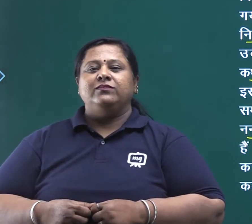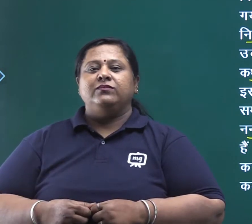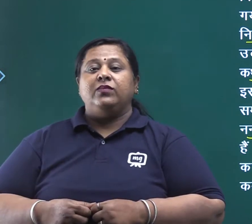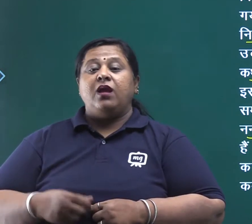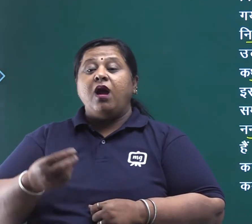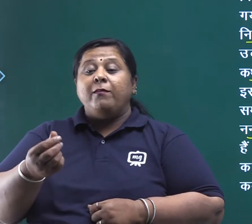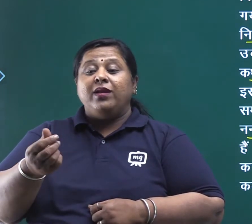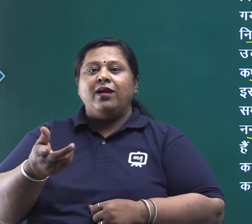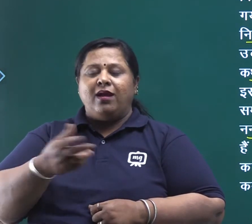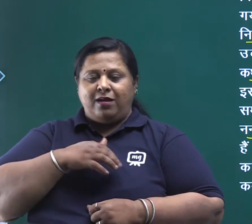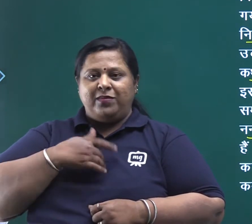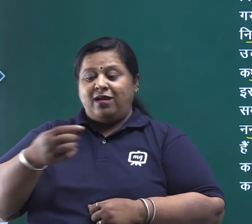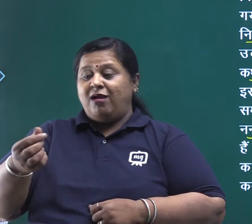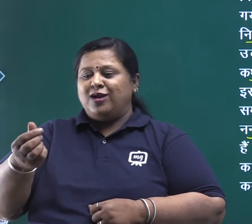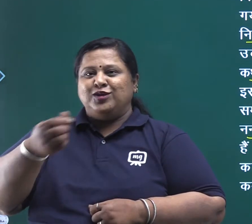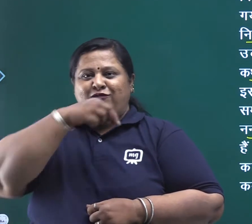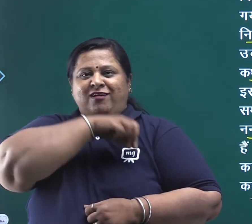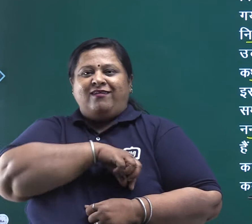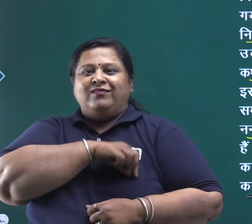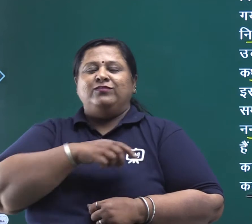अपनी आजीविका